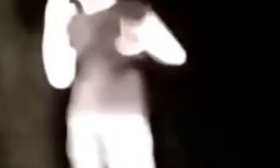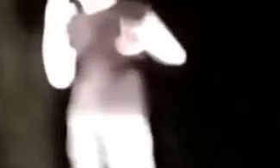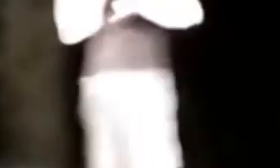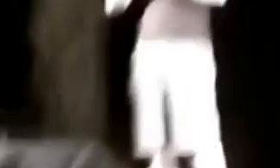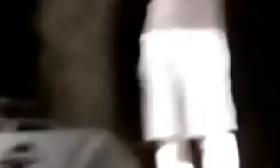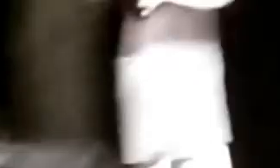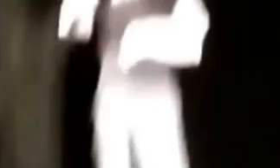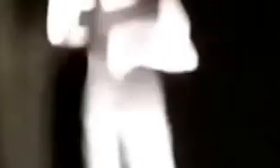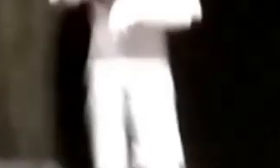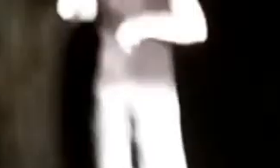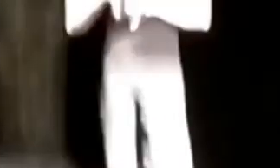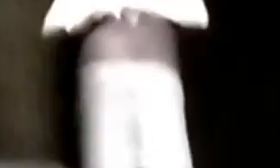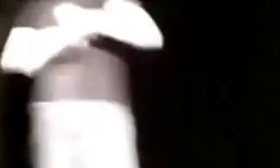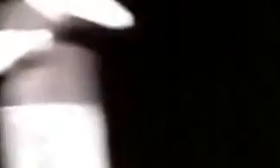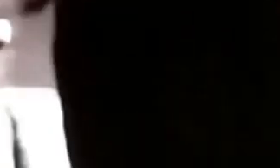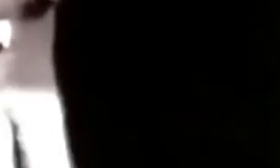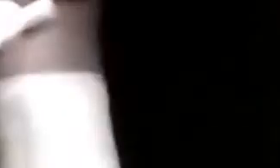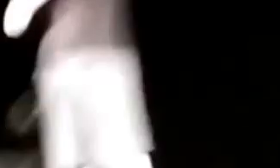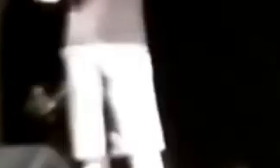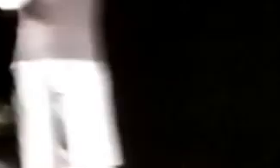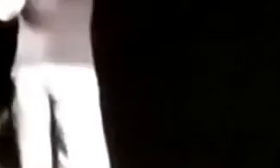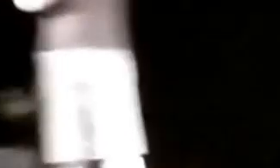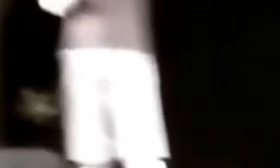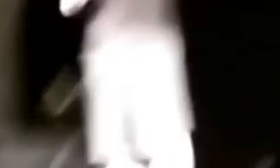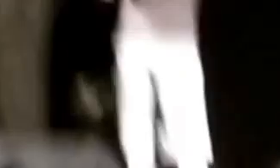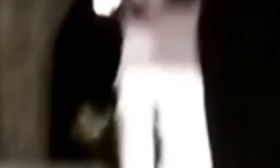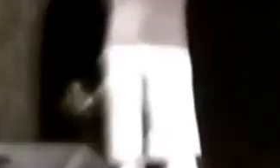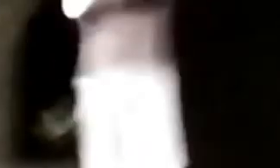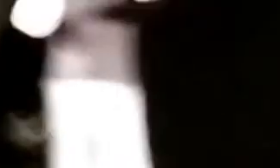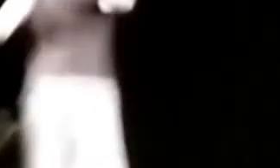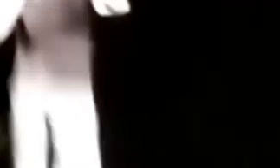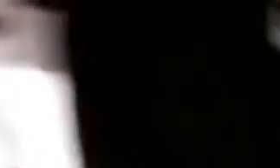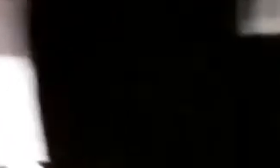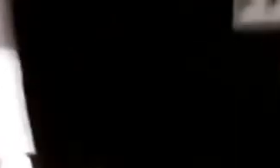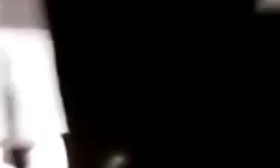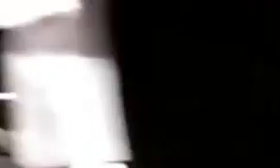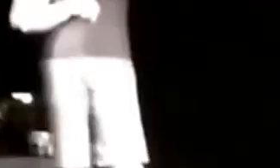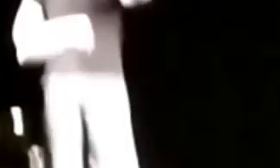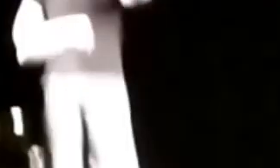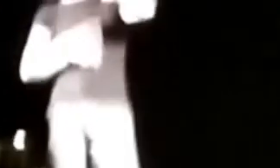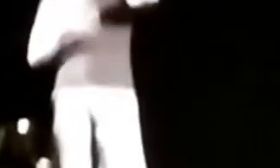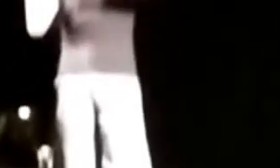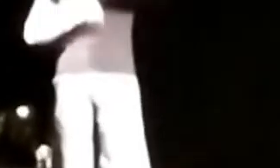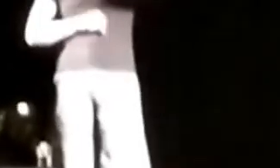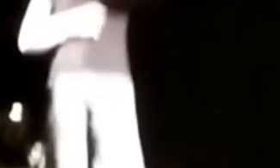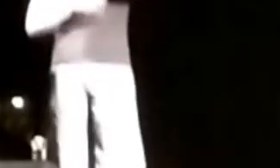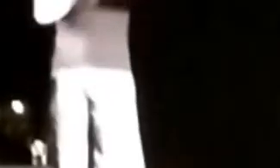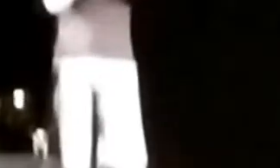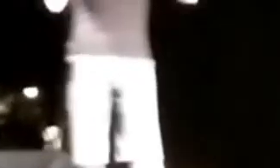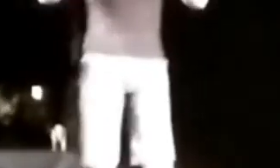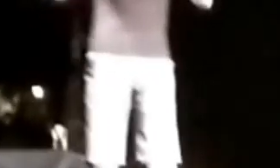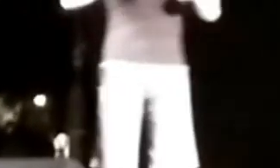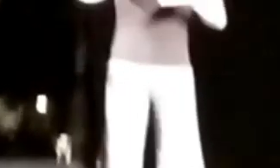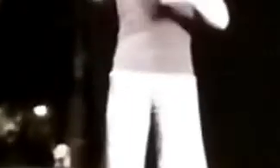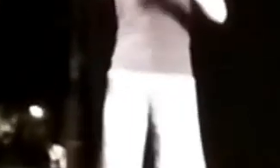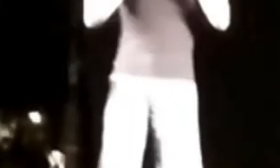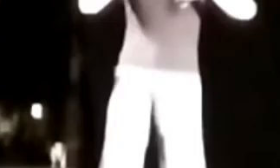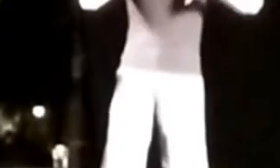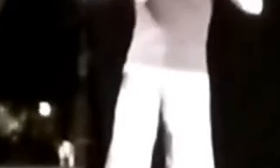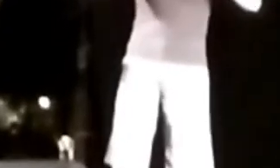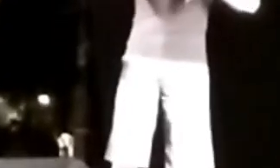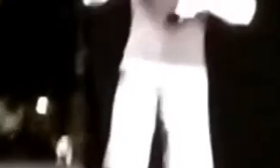és... Sí, vostè és la Kelly que ha vingut de les pràctiques de Barcelona